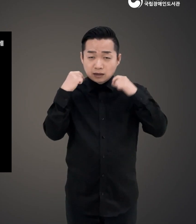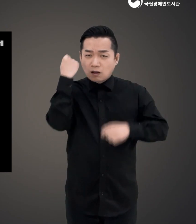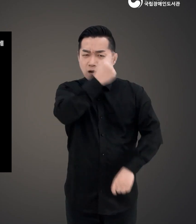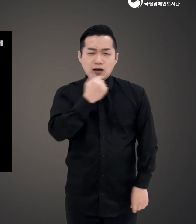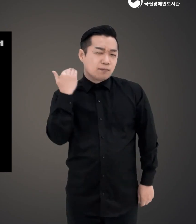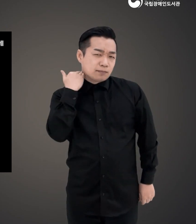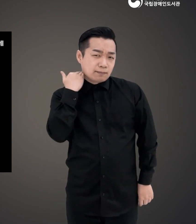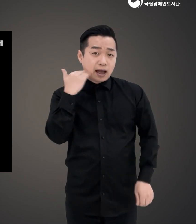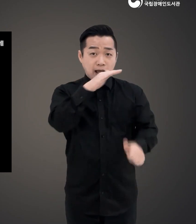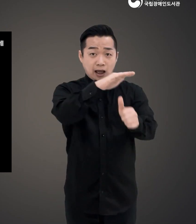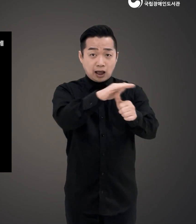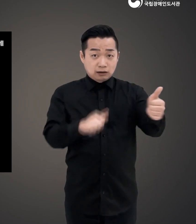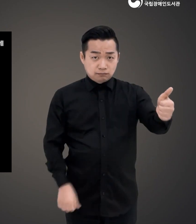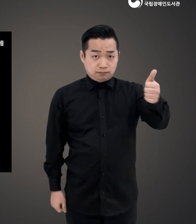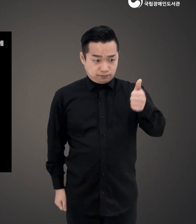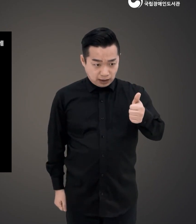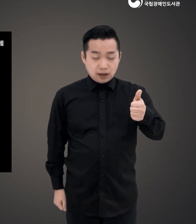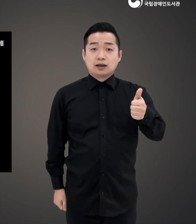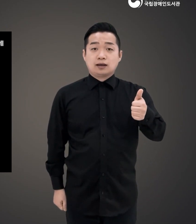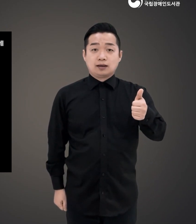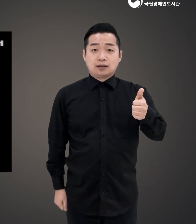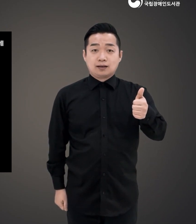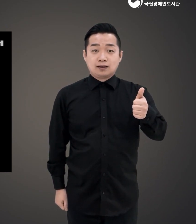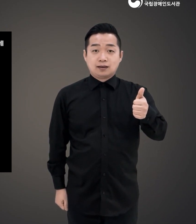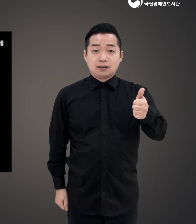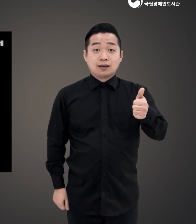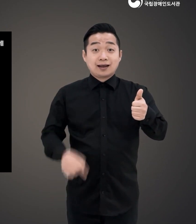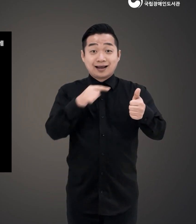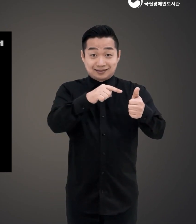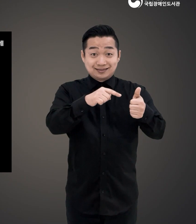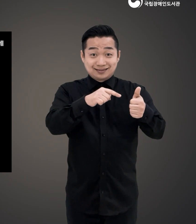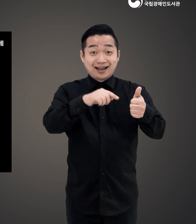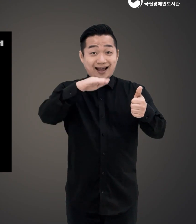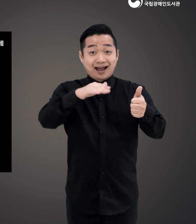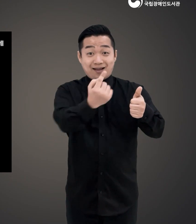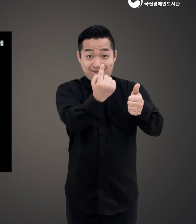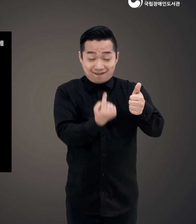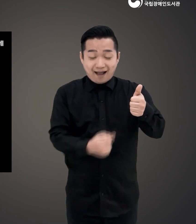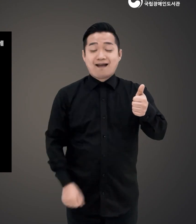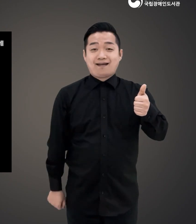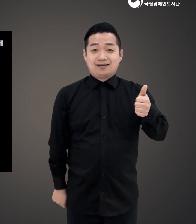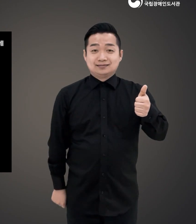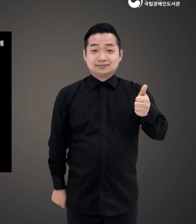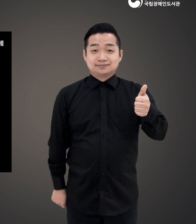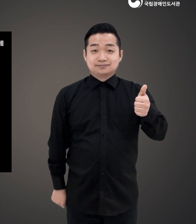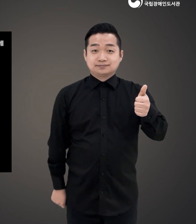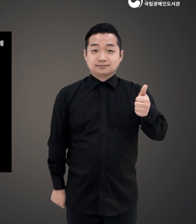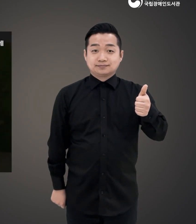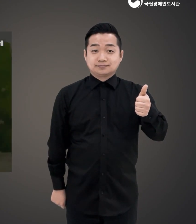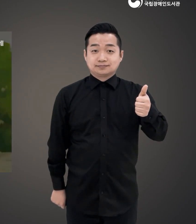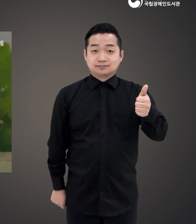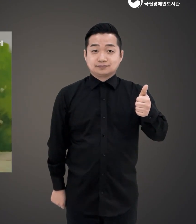마스크로 얼굴을 가린 아이가 서 있었다. 그 아이가 나타났다.